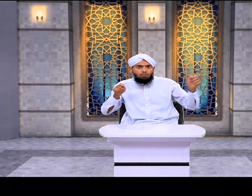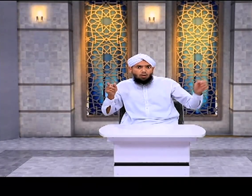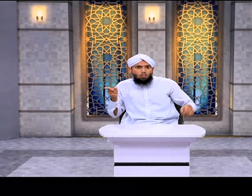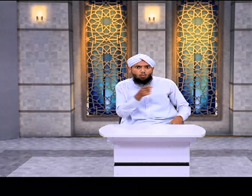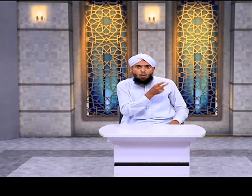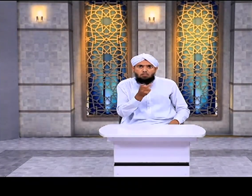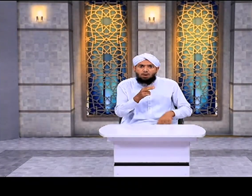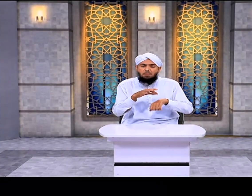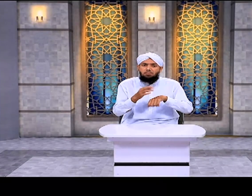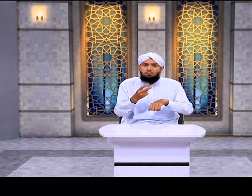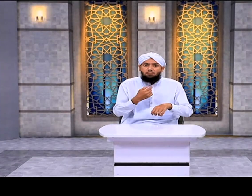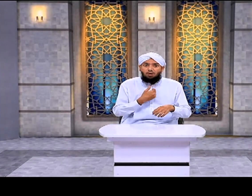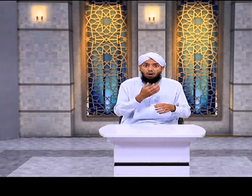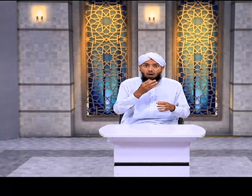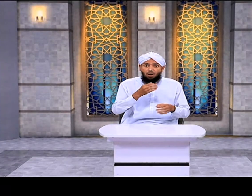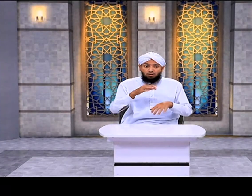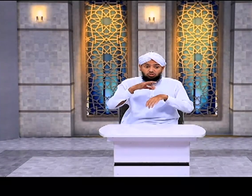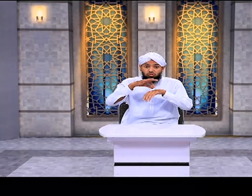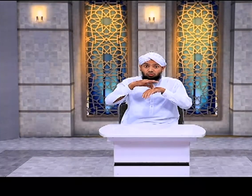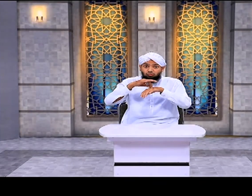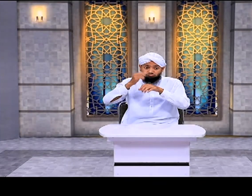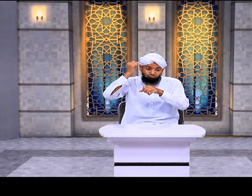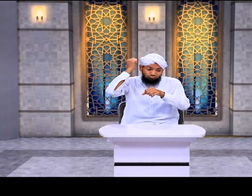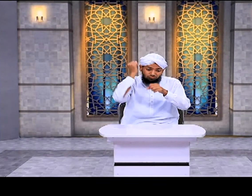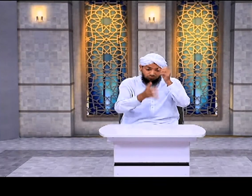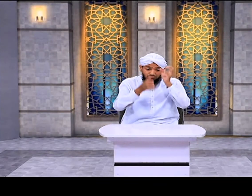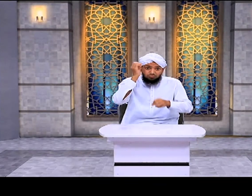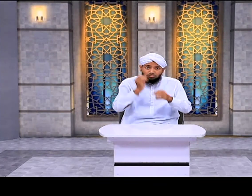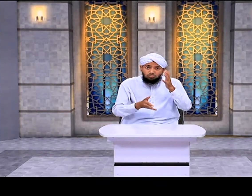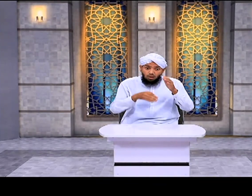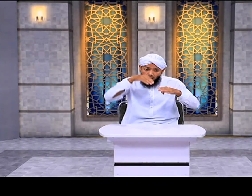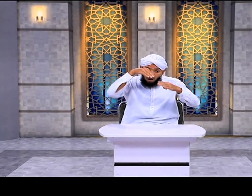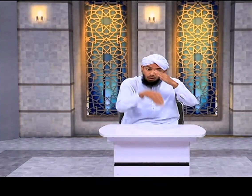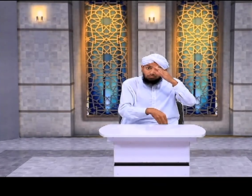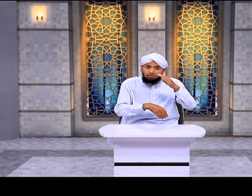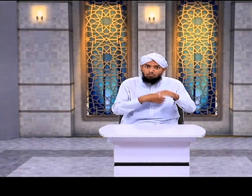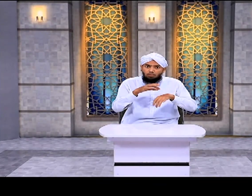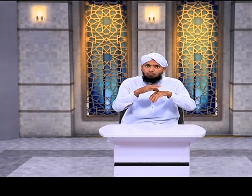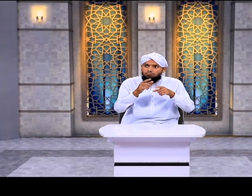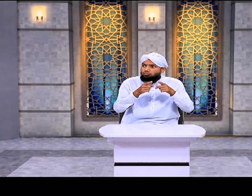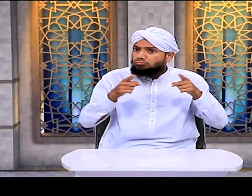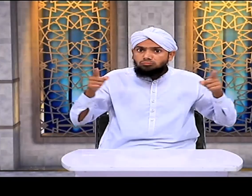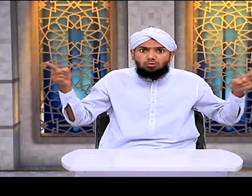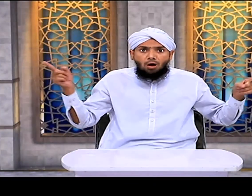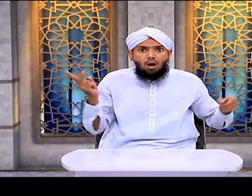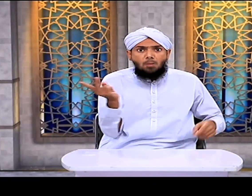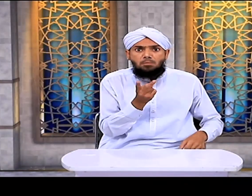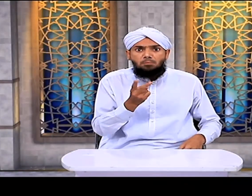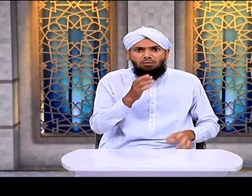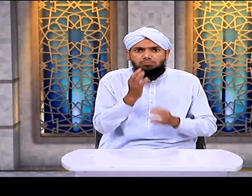جہنم کے اتنے بڑے بڑے جسم، ان جسموں کو آگ روزانہ 70,000 مرتبہ جلائے گی۔ چنانچہ قرآن